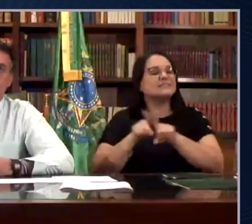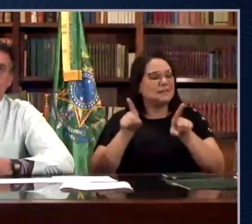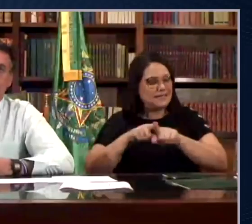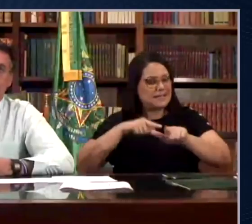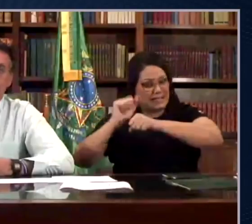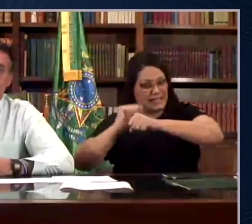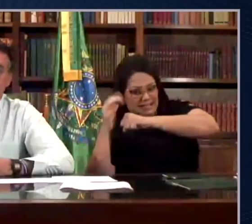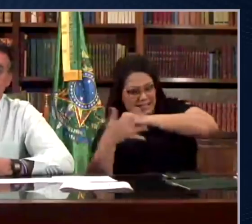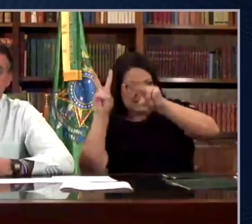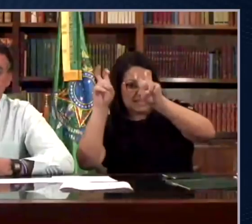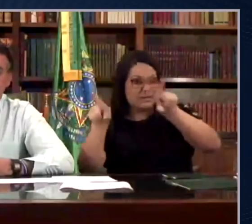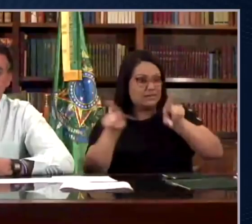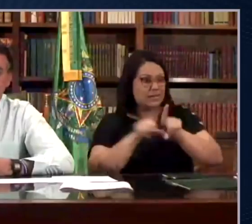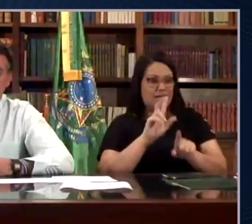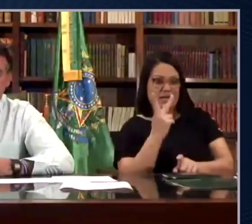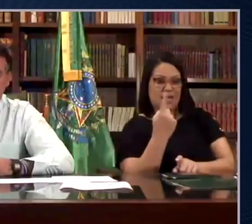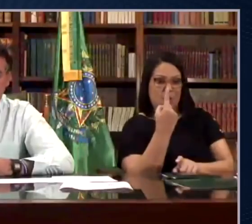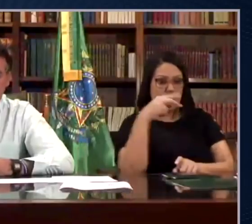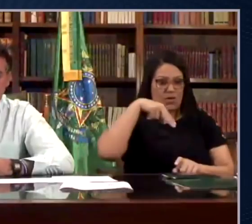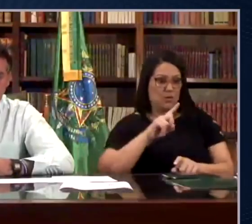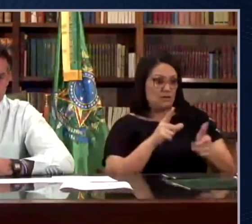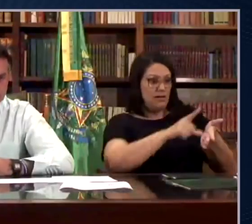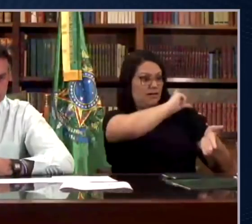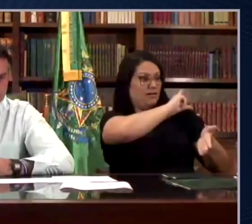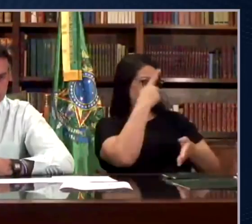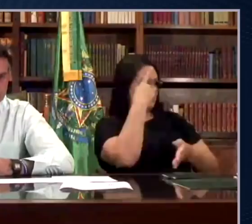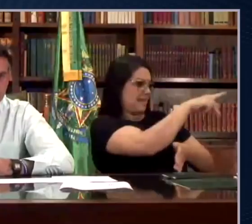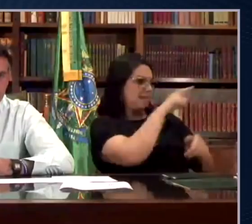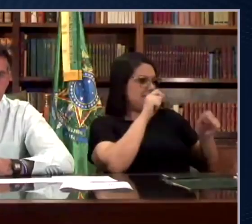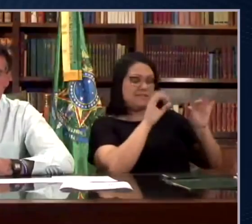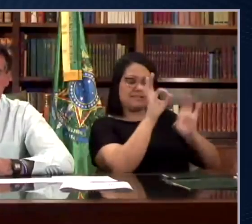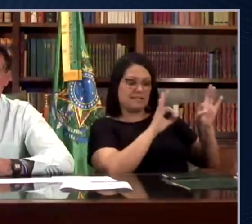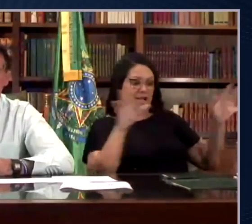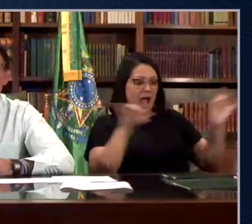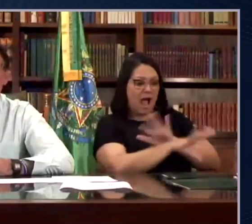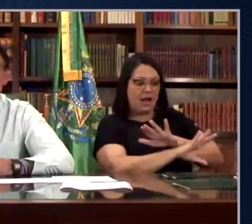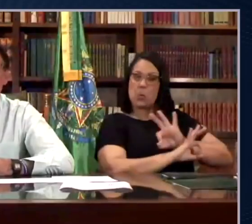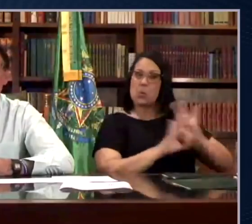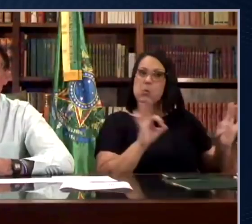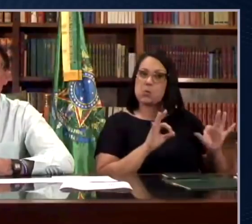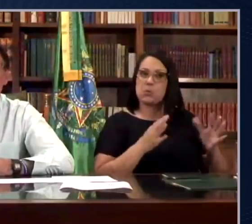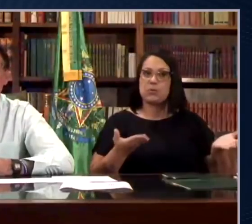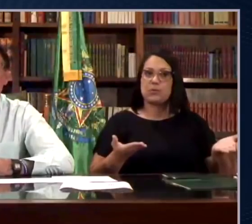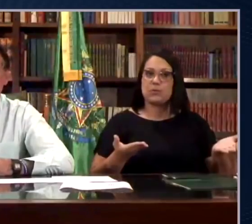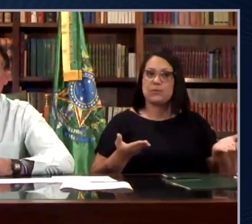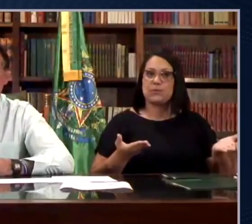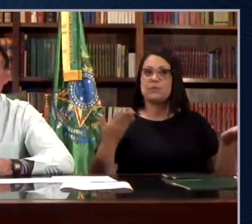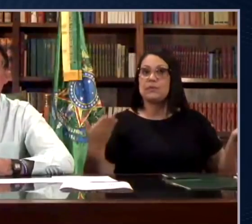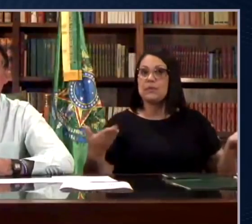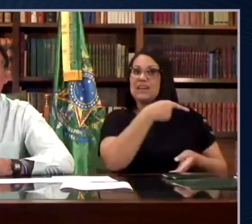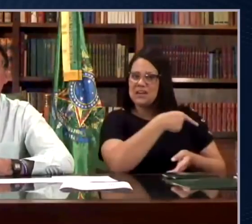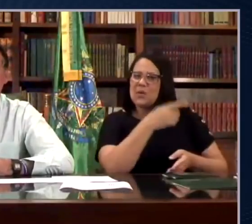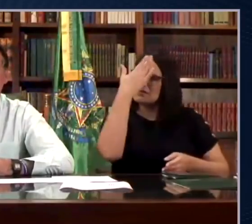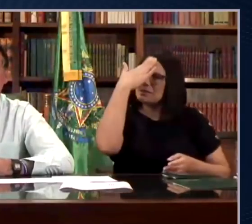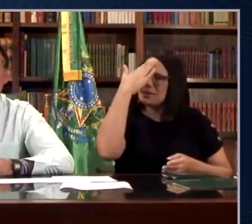né? Agora, eu digo o seguinte, esse pessoal que prega a quarentena